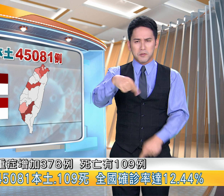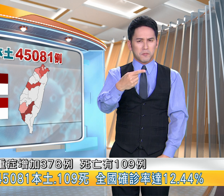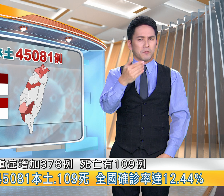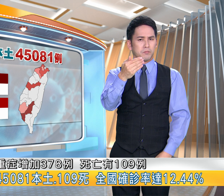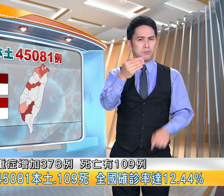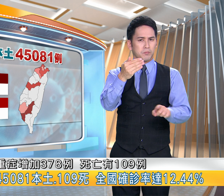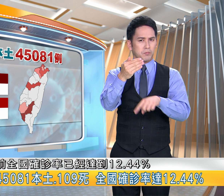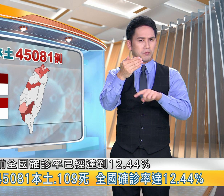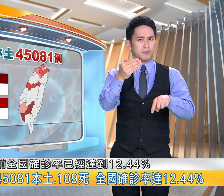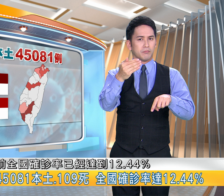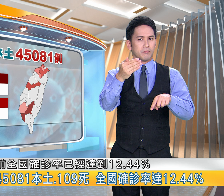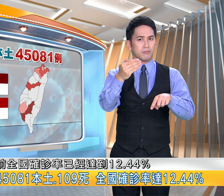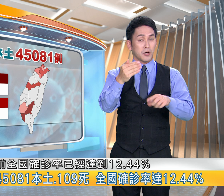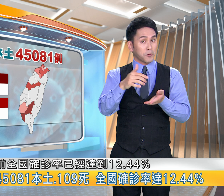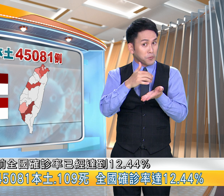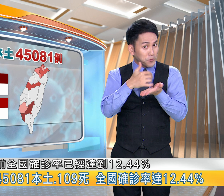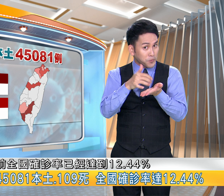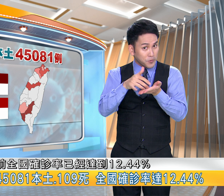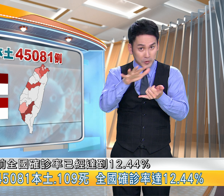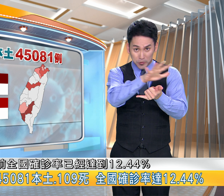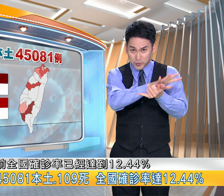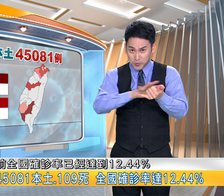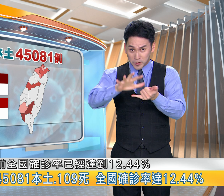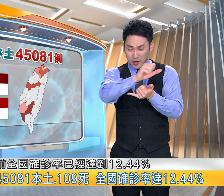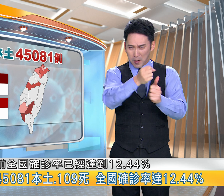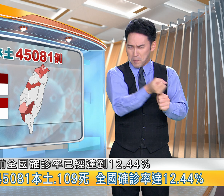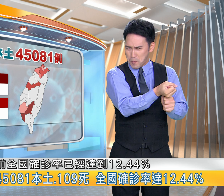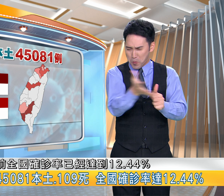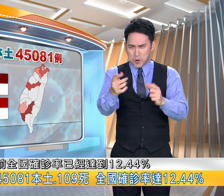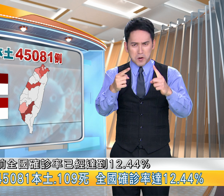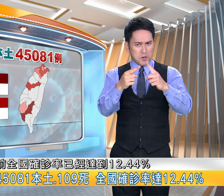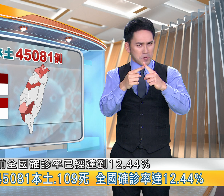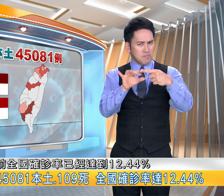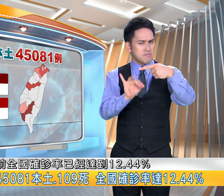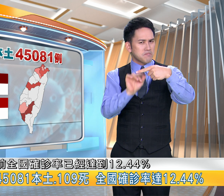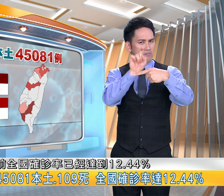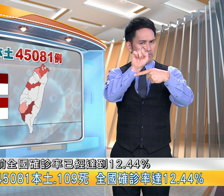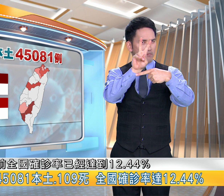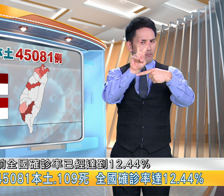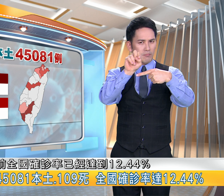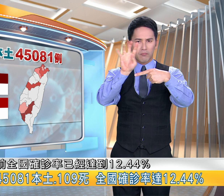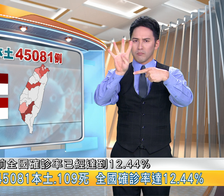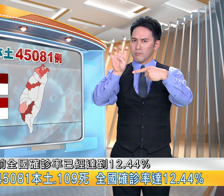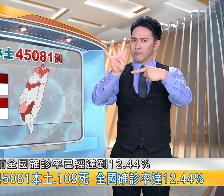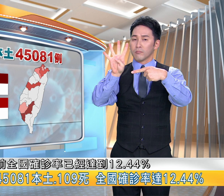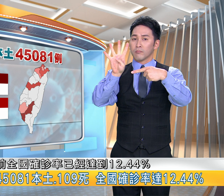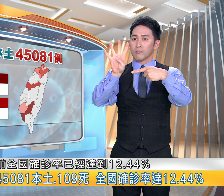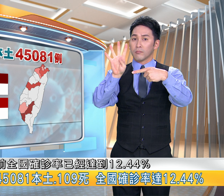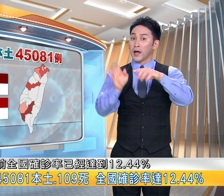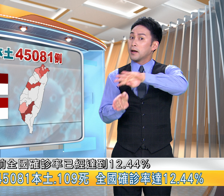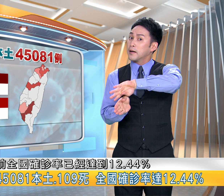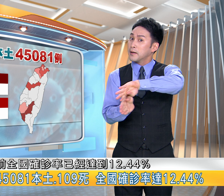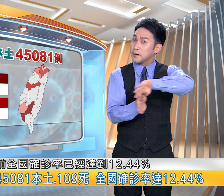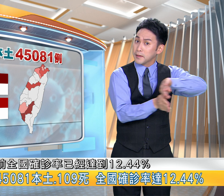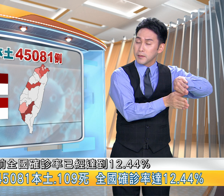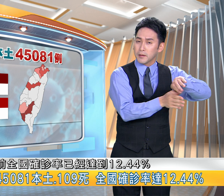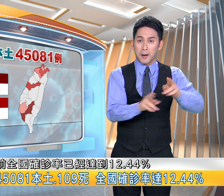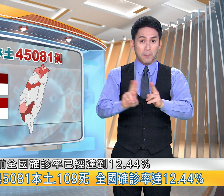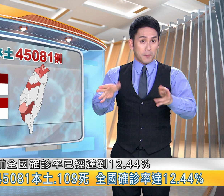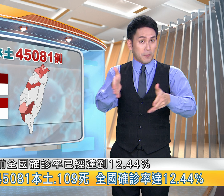109例。而目前全国确诊率已经达到了12.44%。指